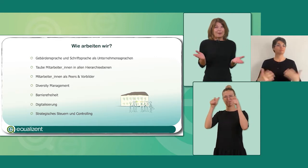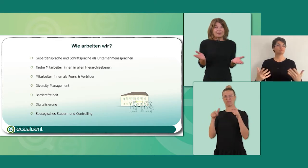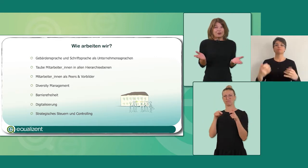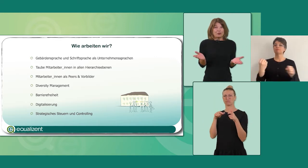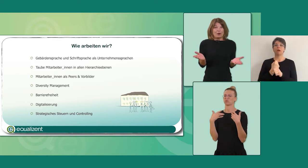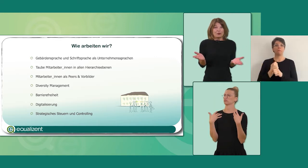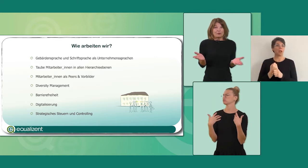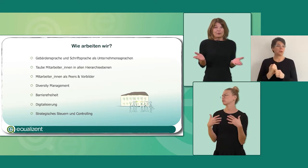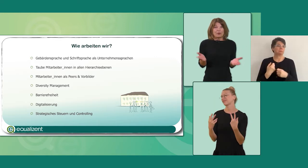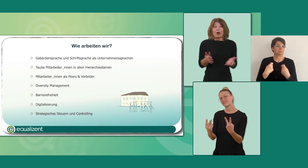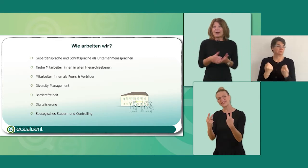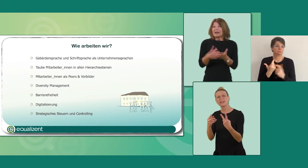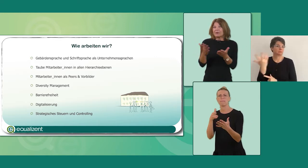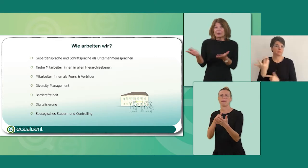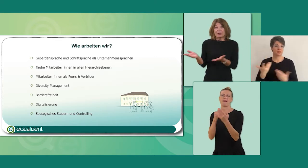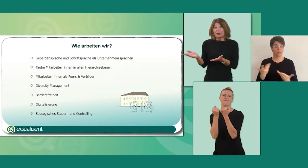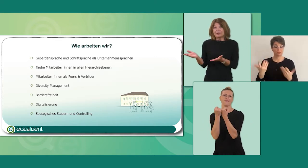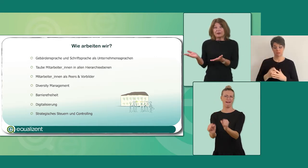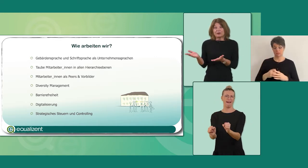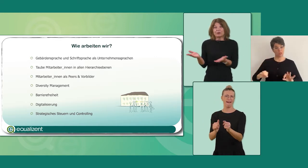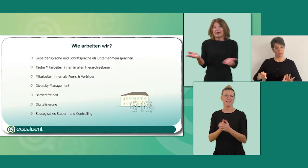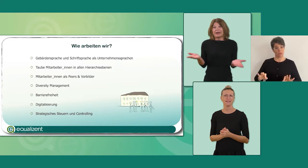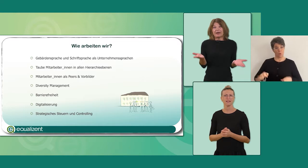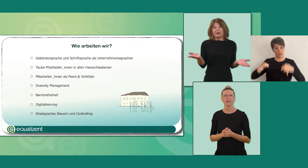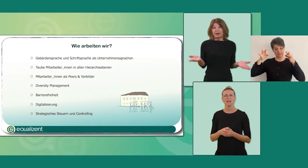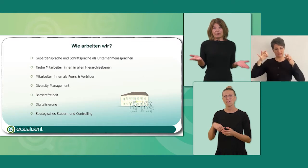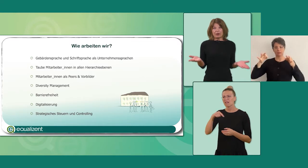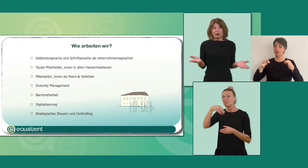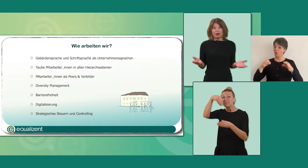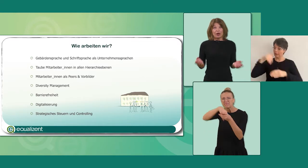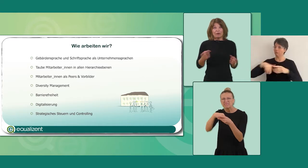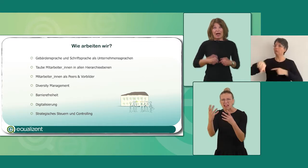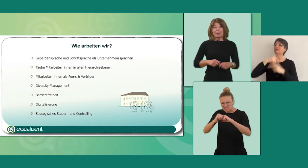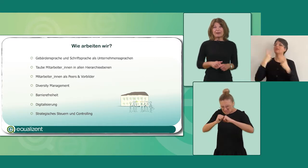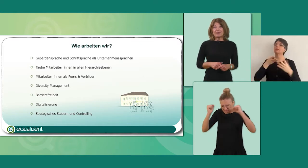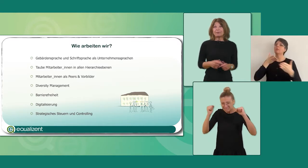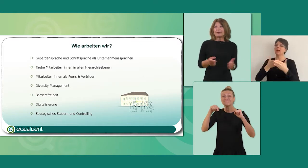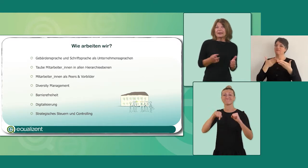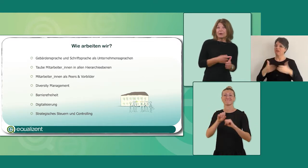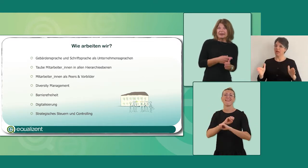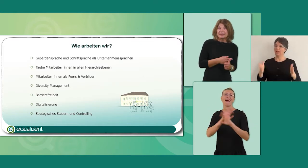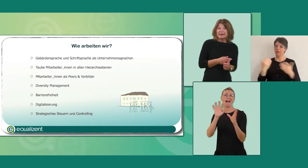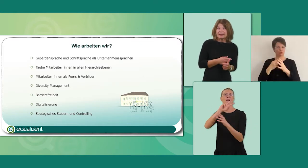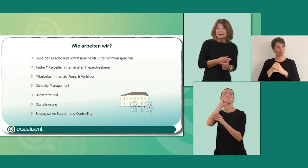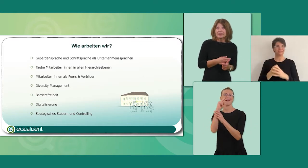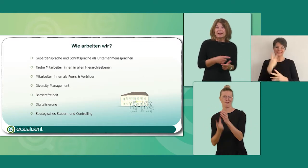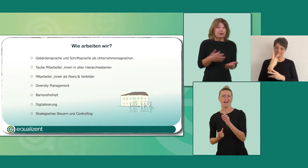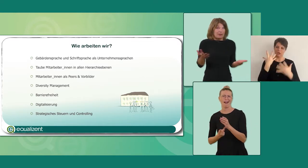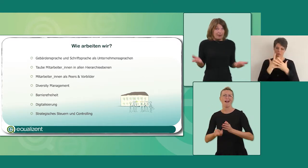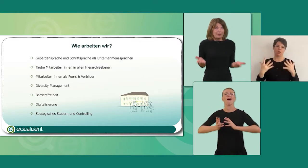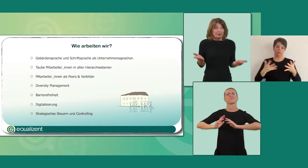Unsere Arbeit sieht so aus. Auch innerhalb von Equalisend ist uns Barrierefreiheit wichtig. Wir arbeiten in bilingualen